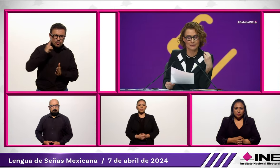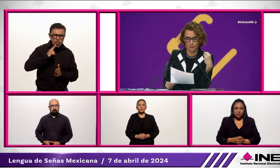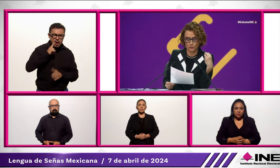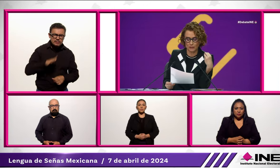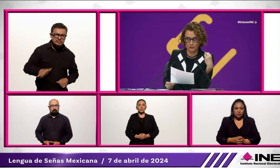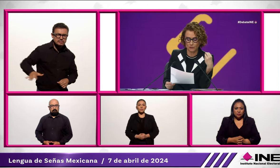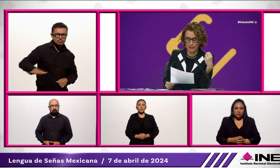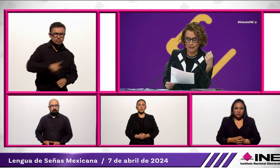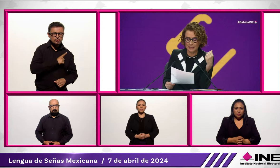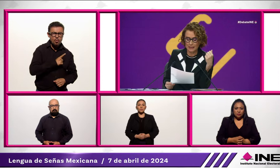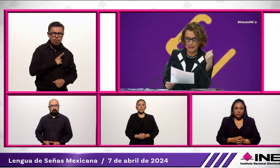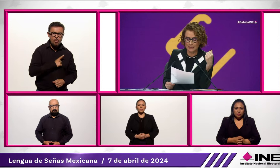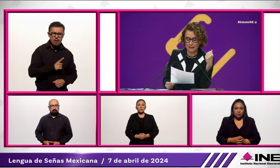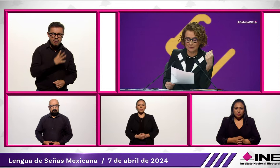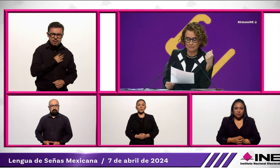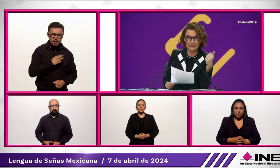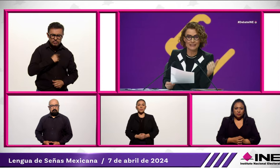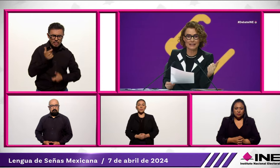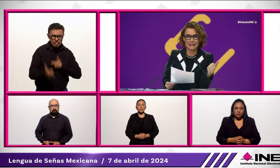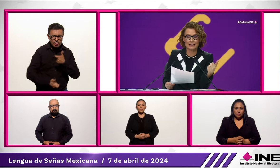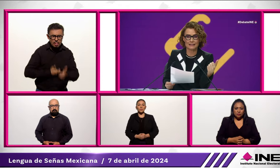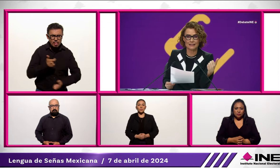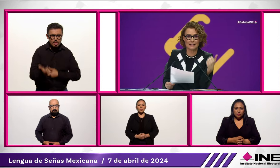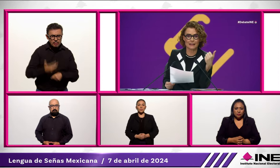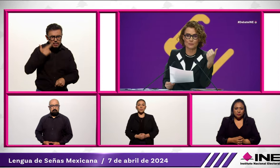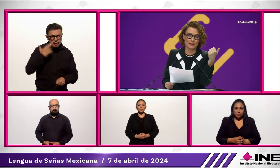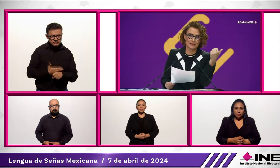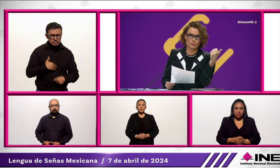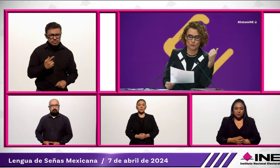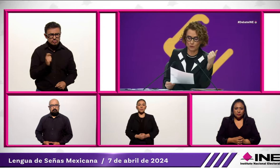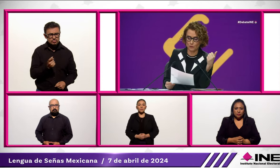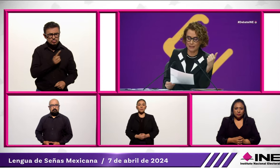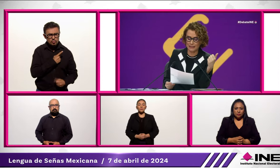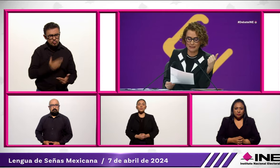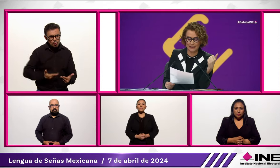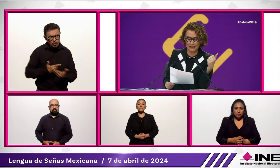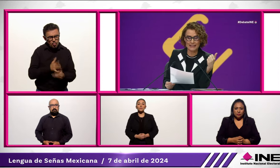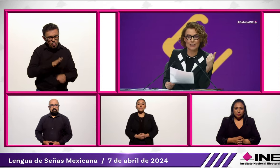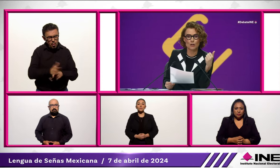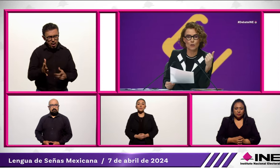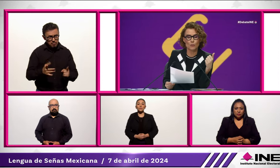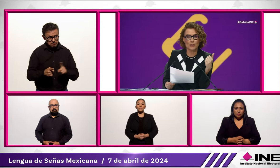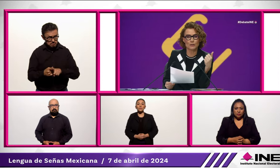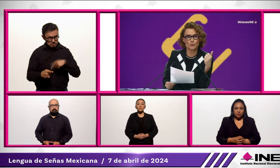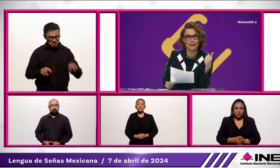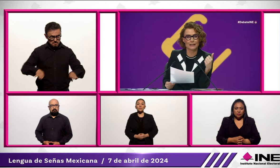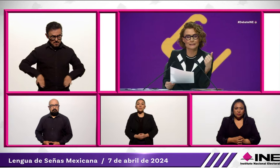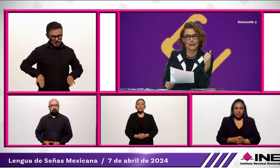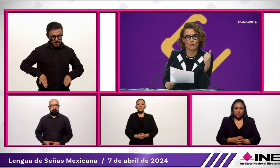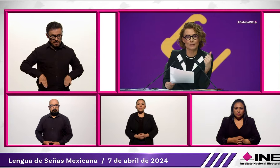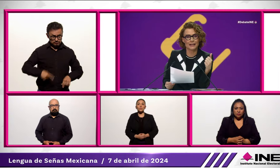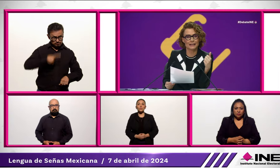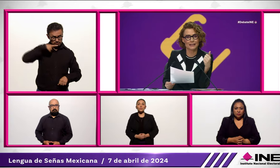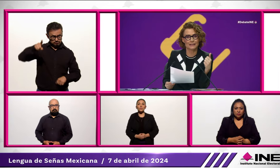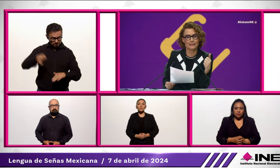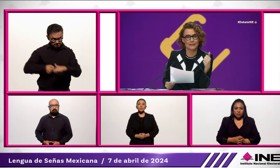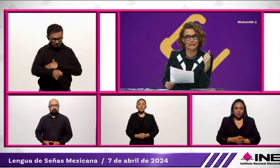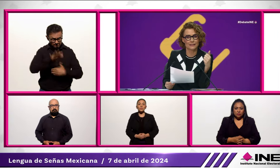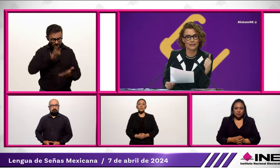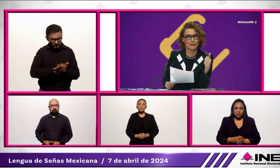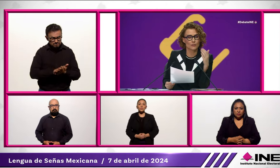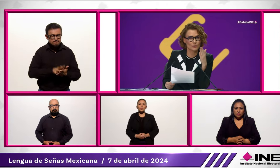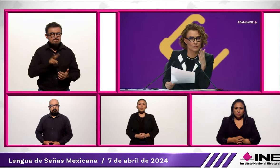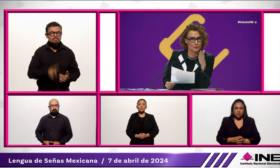económica de sus hijos. Meter a la cárcel a las parejas, pues no ayudaría de nada. ¿Cómo ayudarlas a cobrar